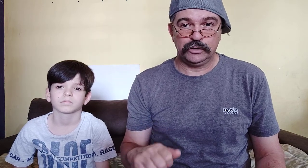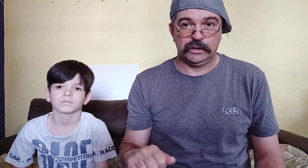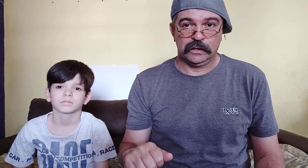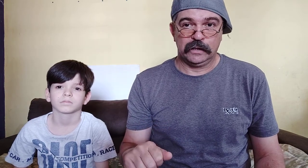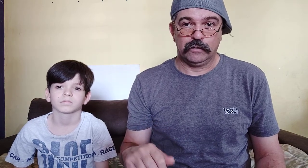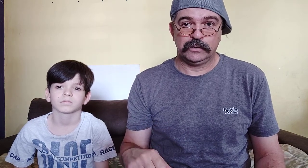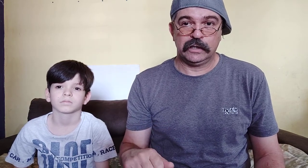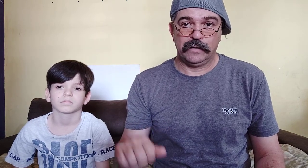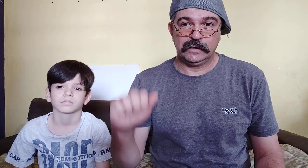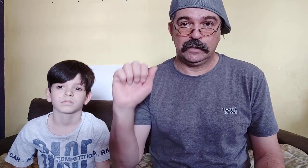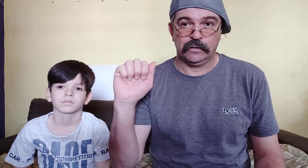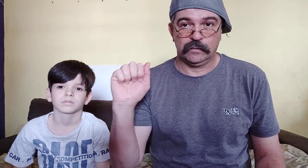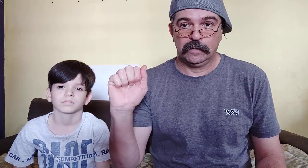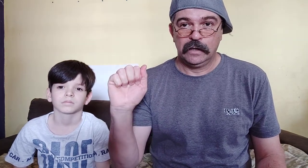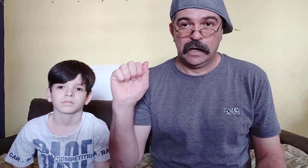datilologia. O sinal é esse aqui, ó.